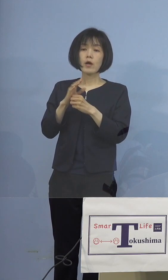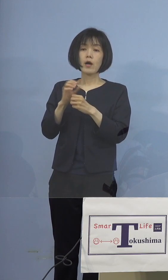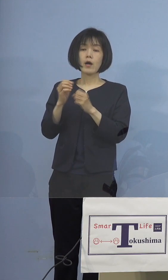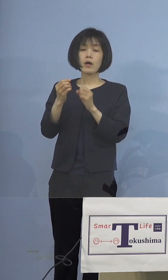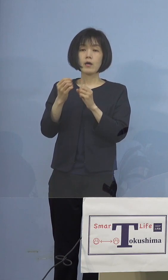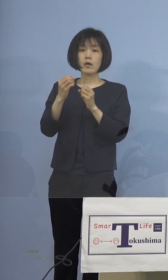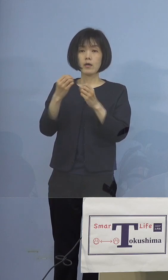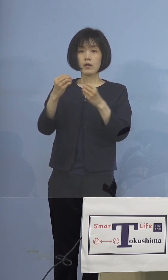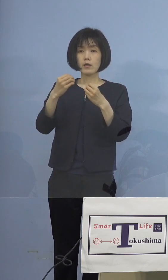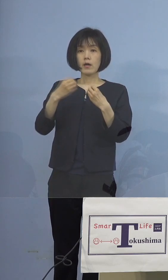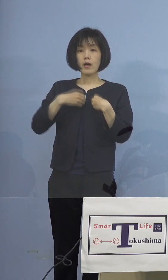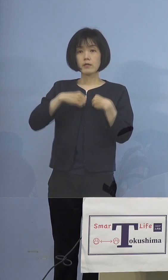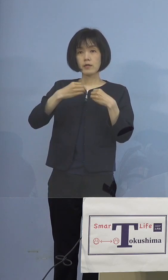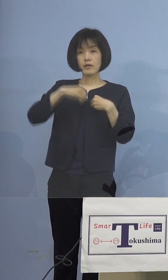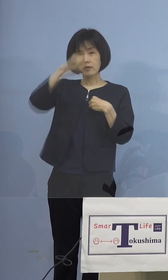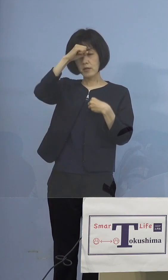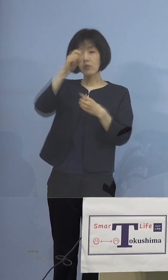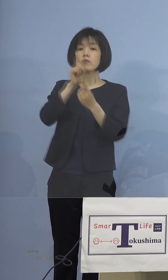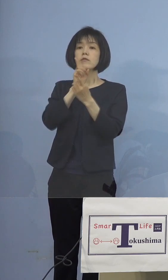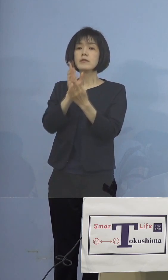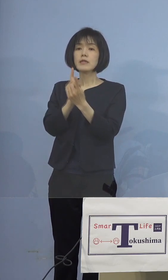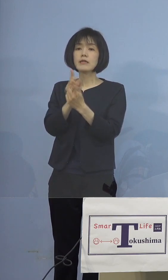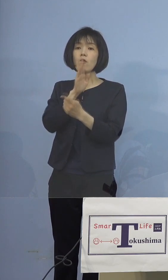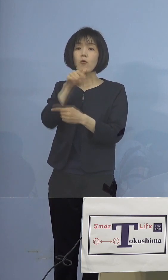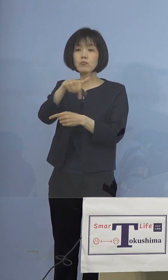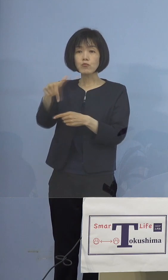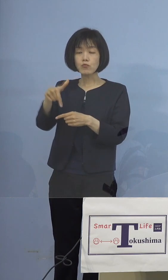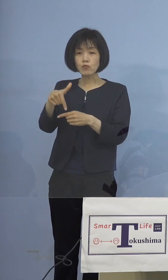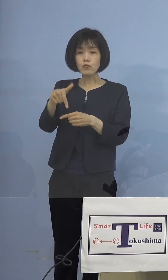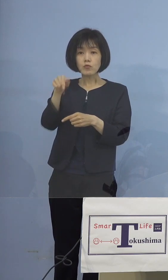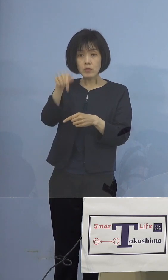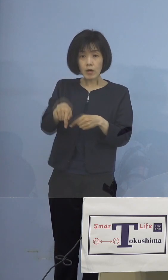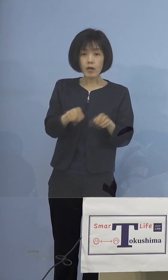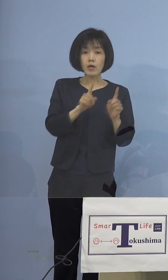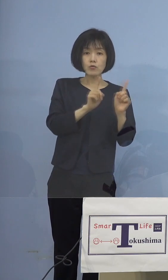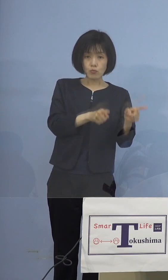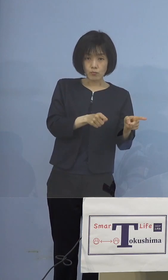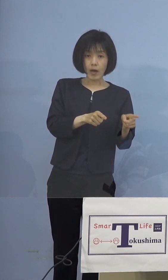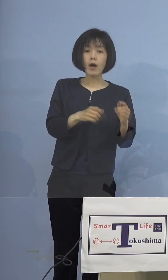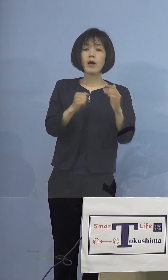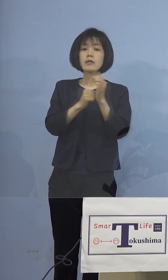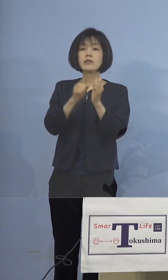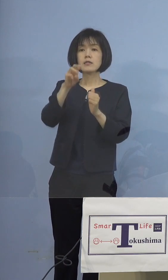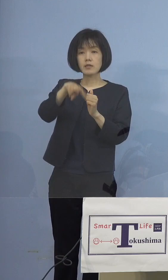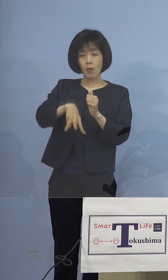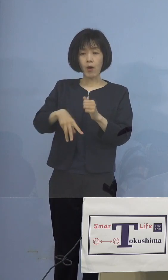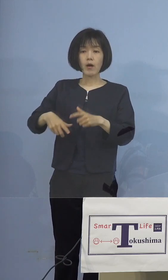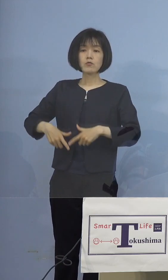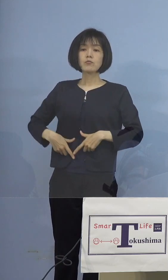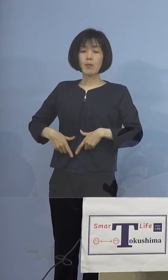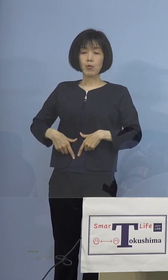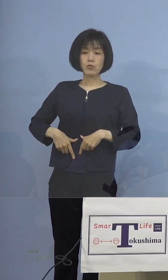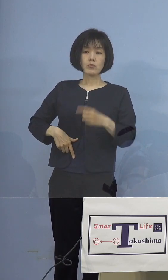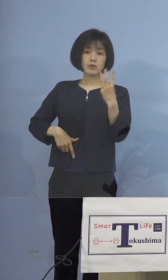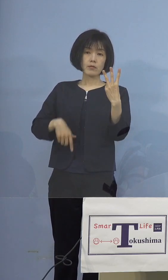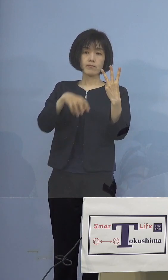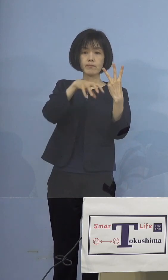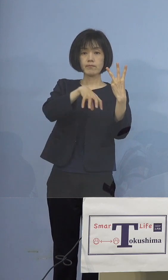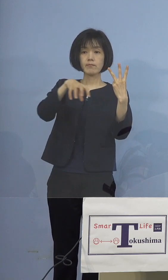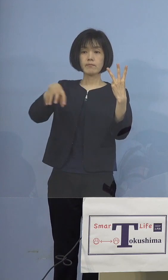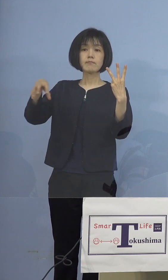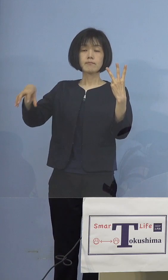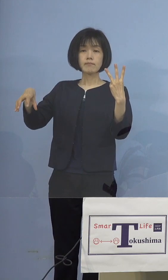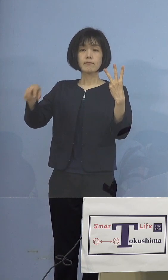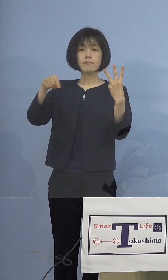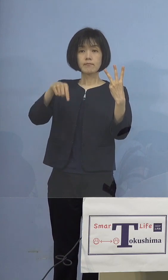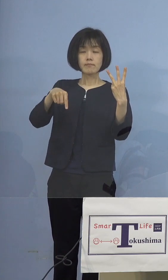症対策本部において、群馬県、石川県、熊本県の3県に適用